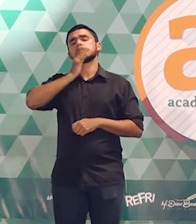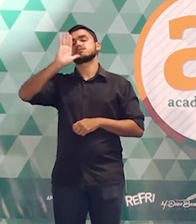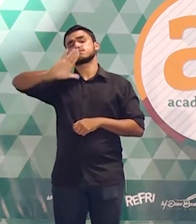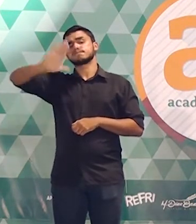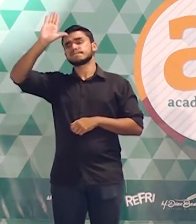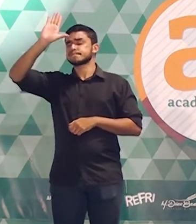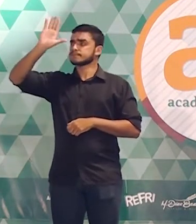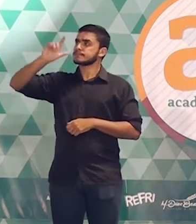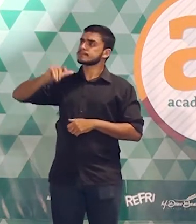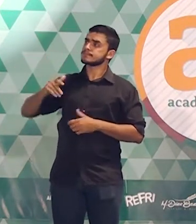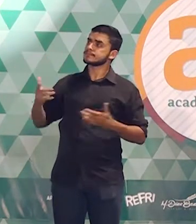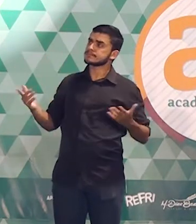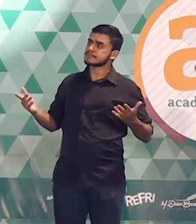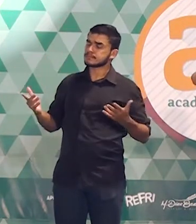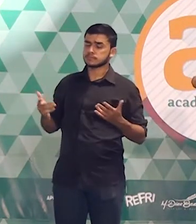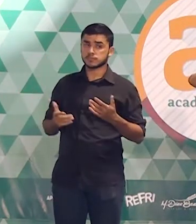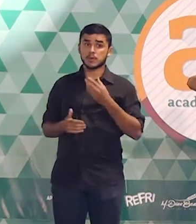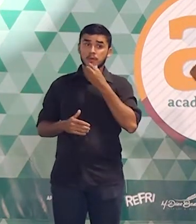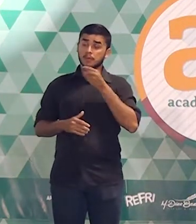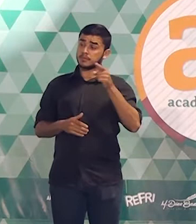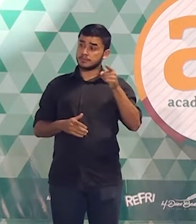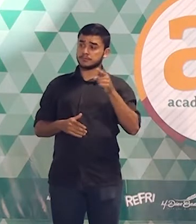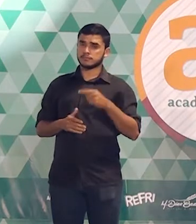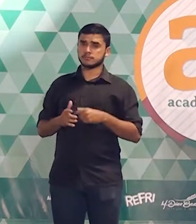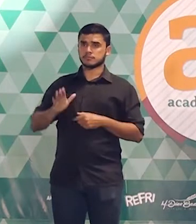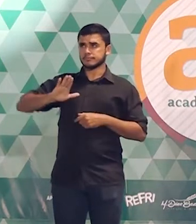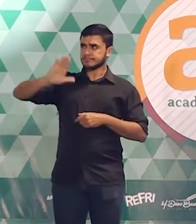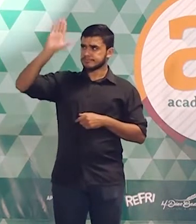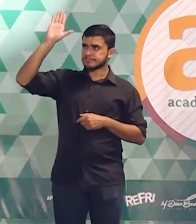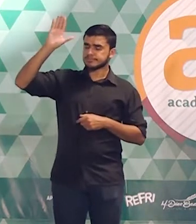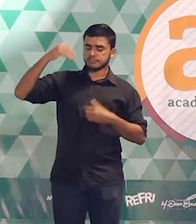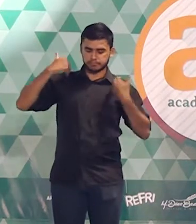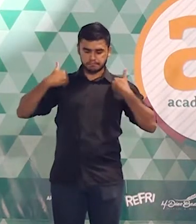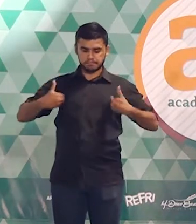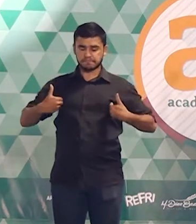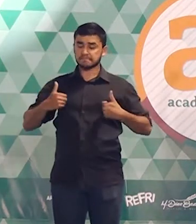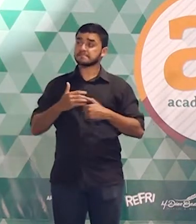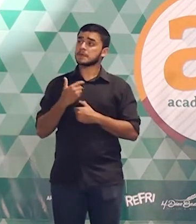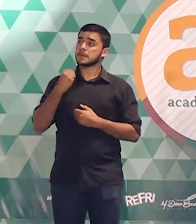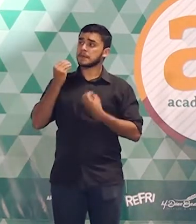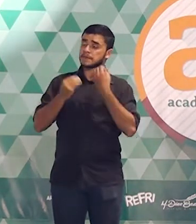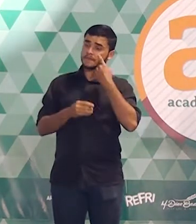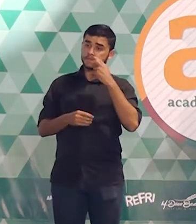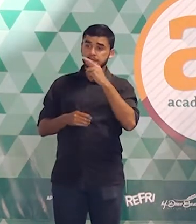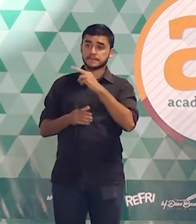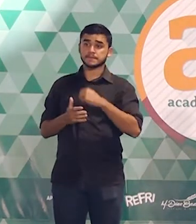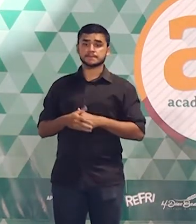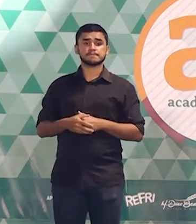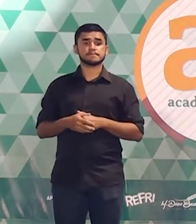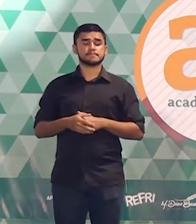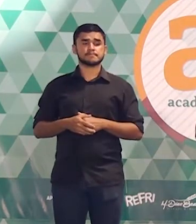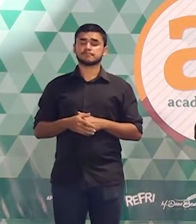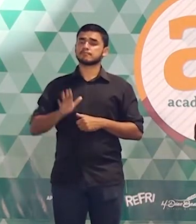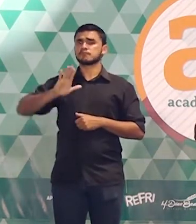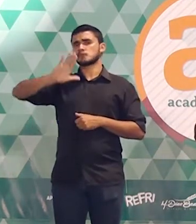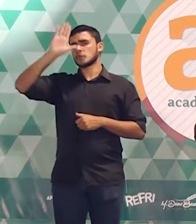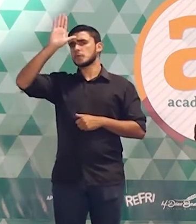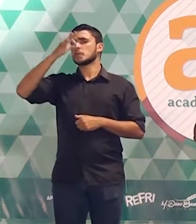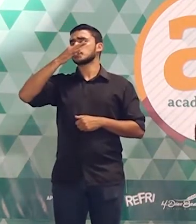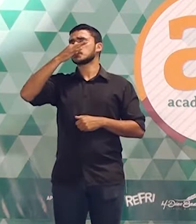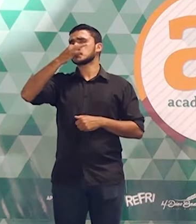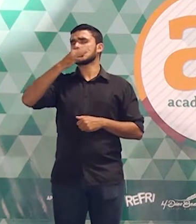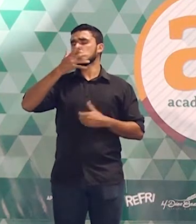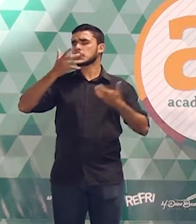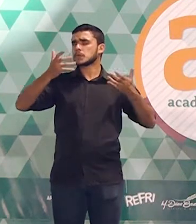o braço, camiseta, sovaco cabeludo, levanta o braço e faz um comentário.